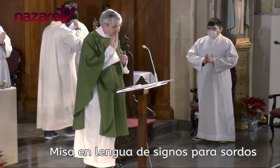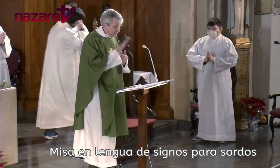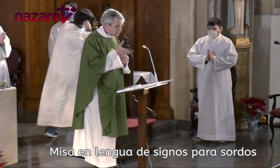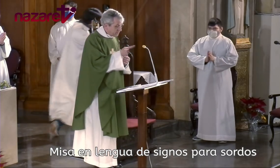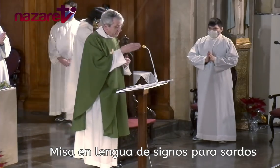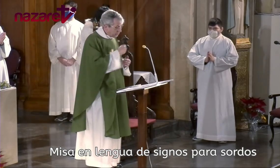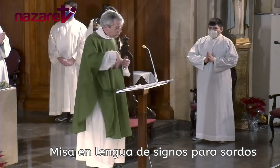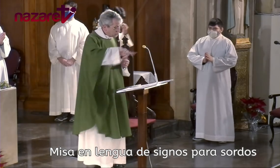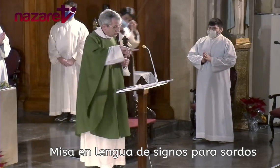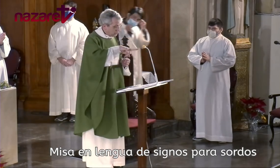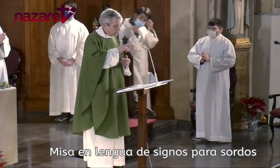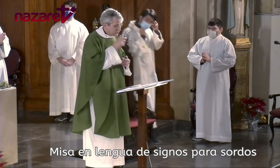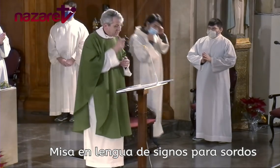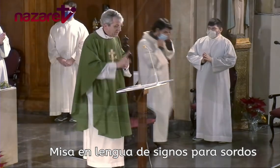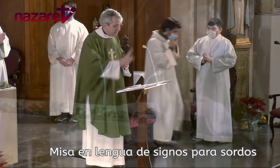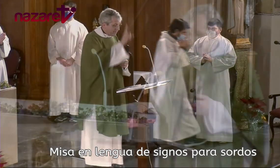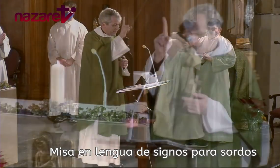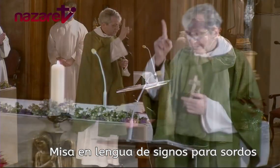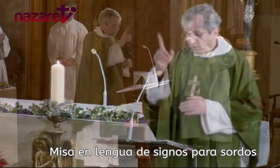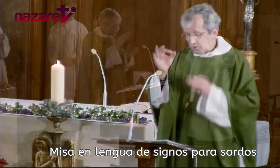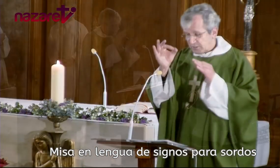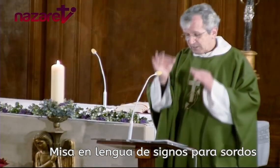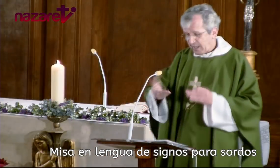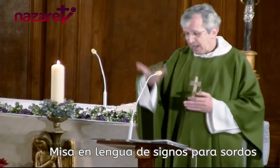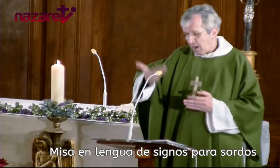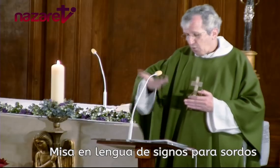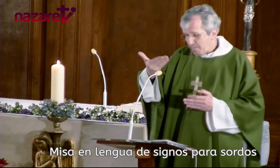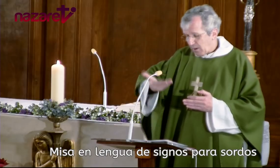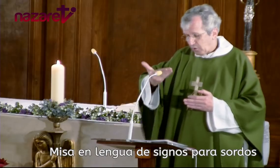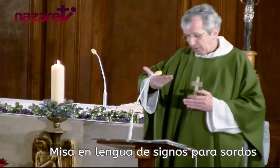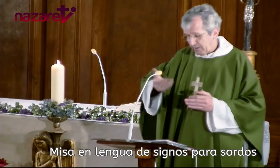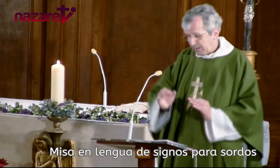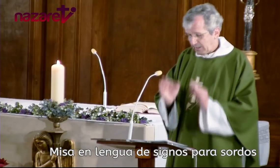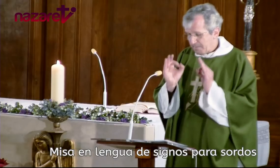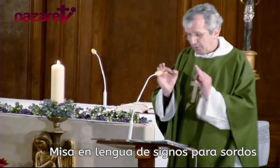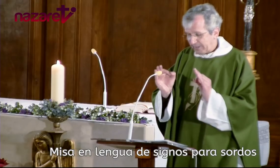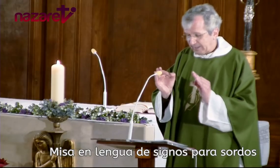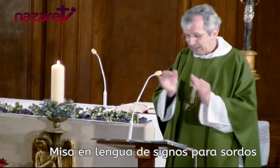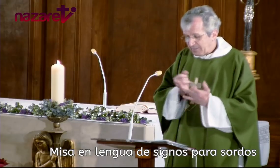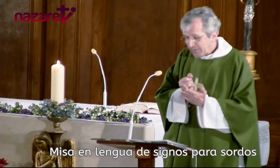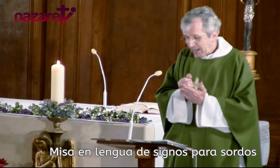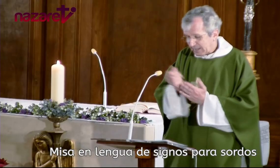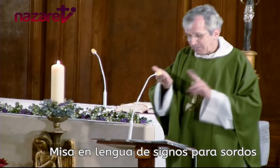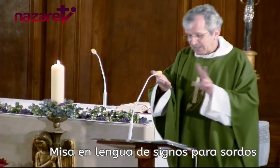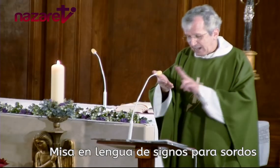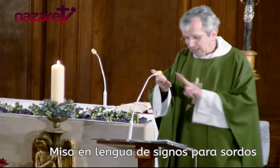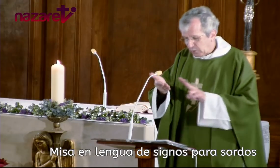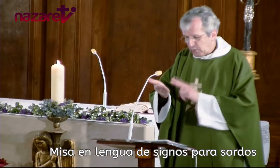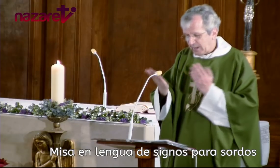Pidamos también por todos nosotros que la palabra de Dios tenga un valor importante a través de la lectura,